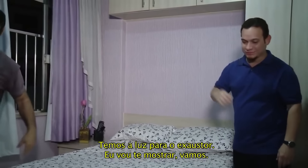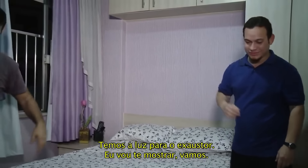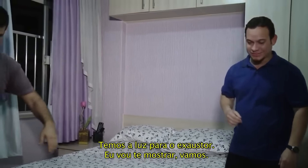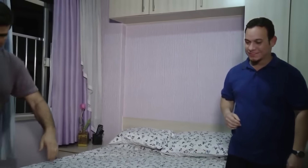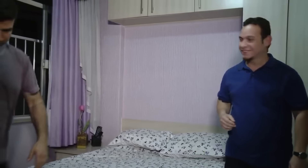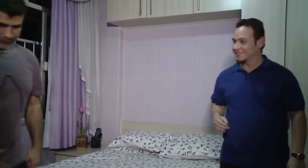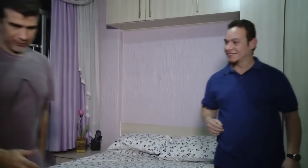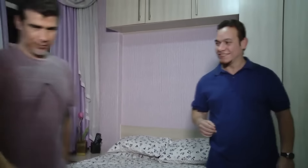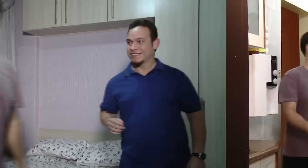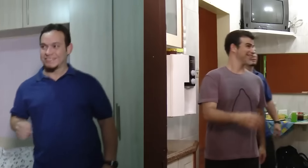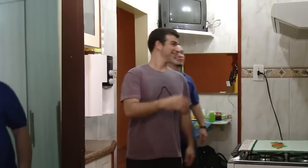Vamos.